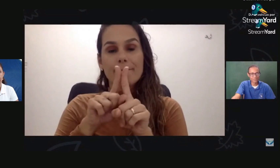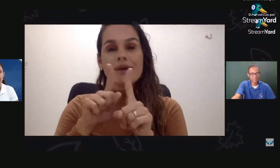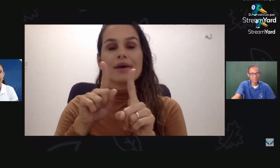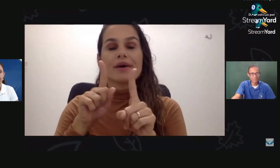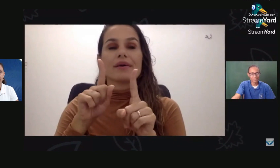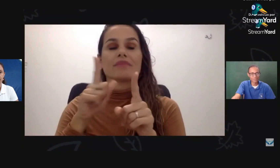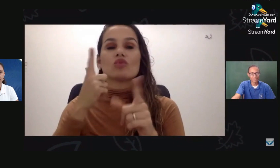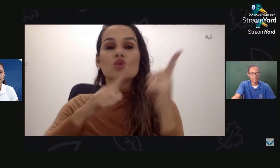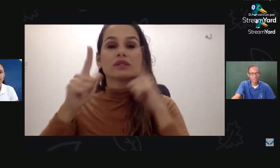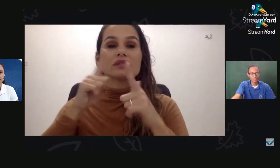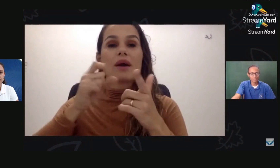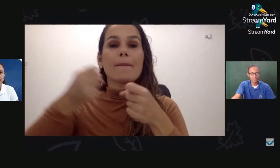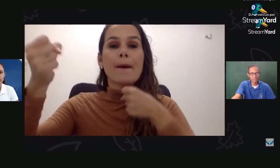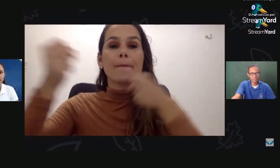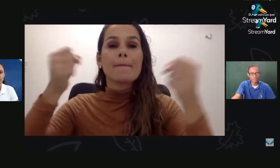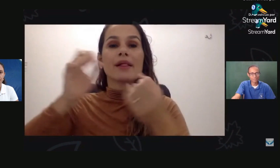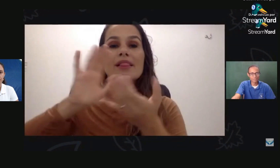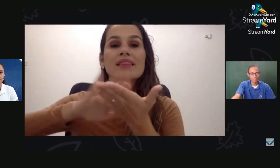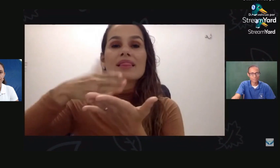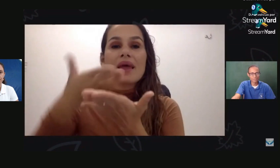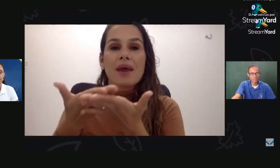de casa, né?